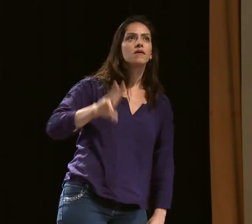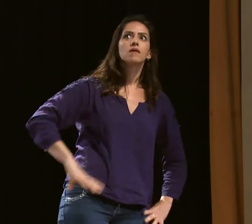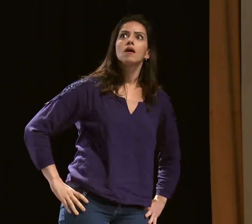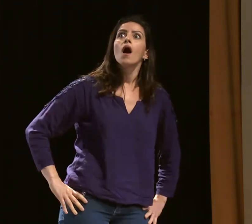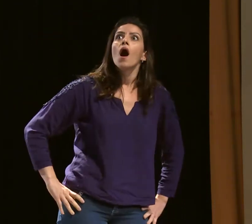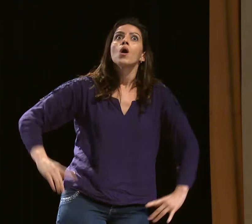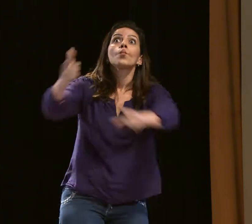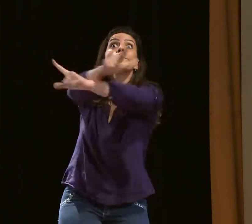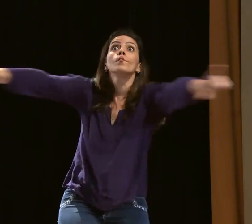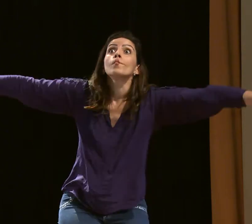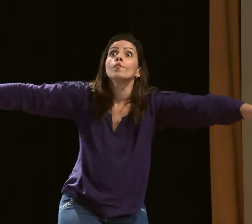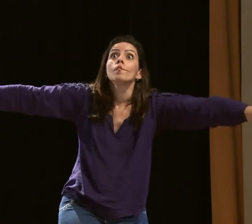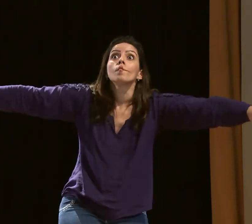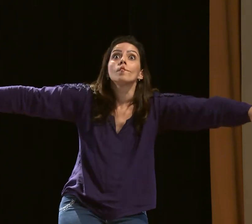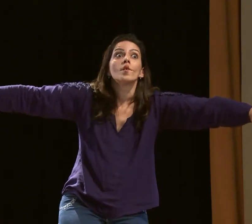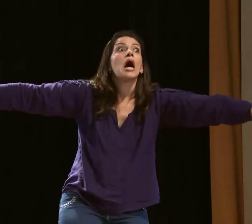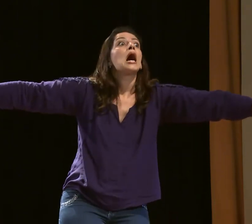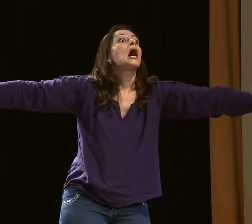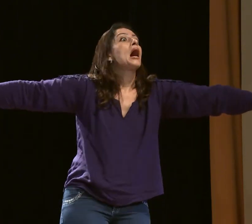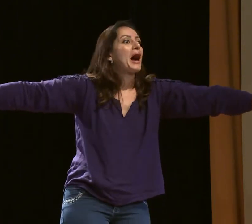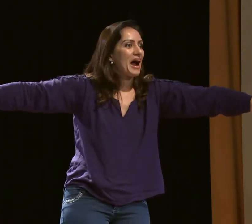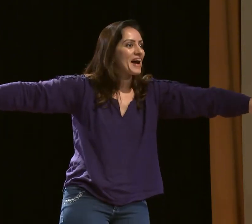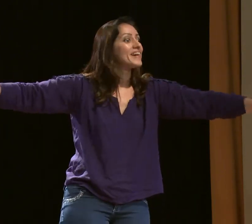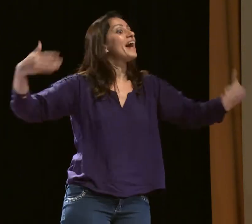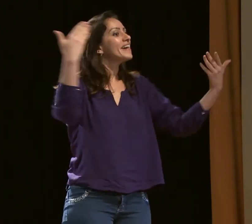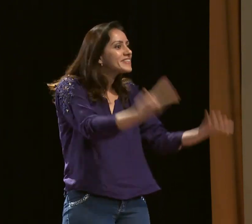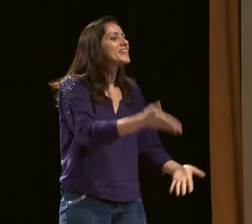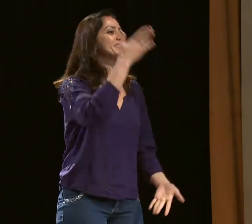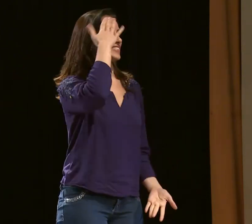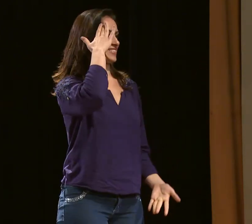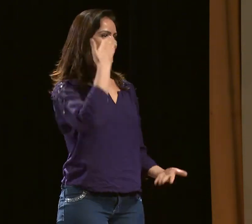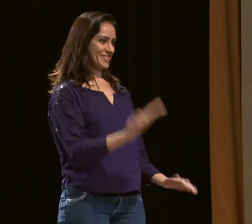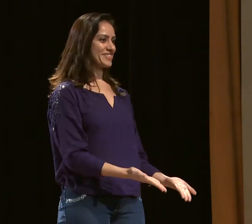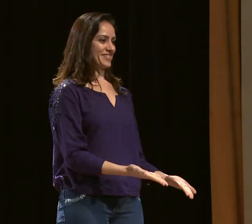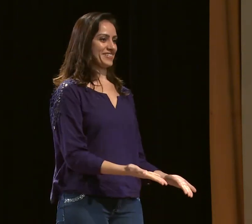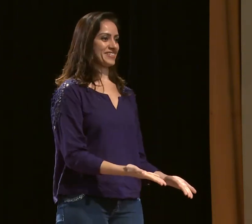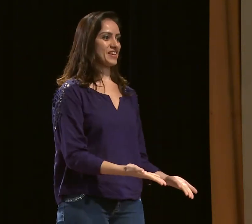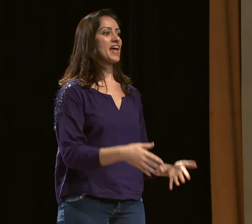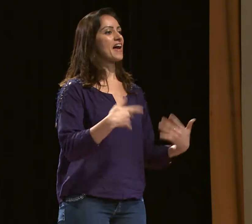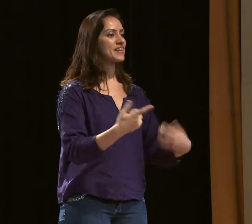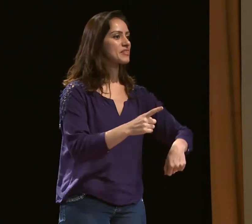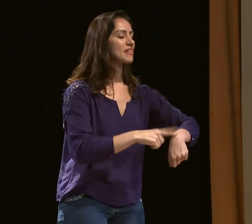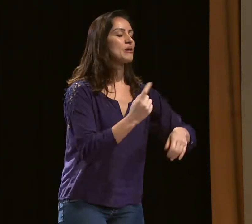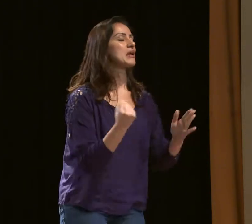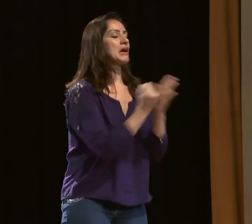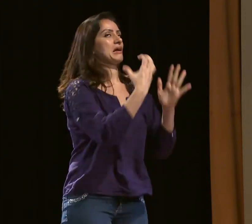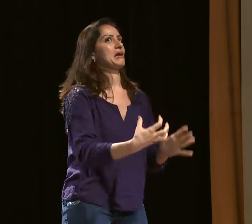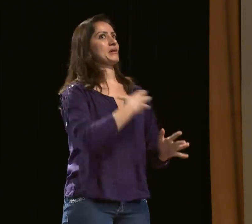aí ele olhou e falou assim, aí fez o sinal vazio. Aí eu falei: então é isso, eu não vou estar aqui. E aí